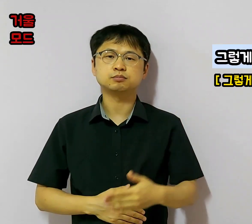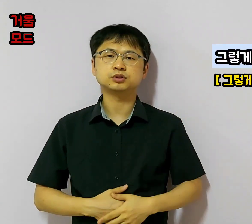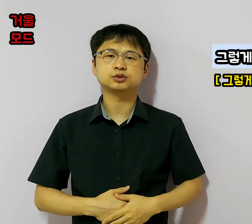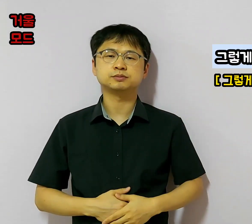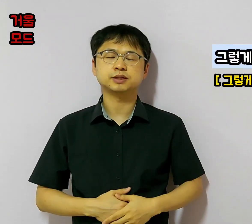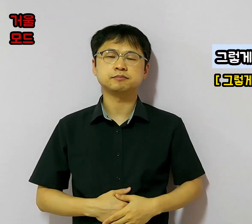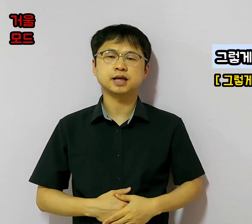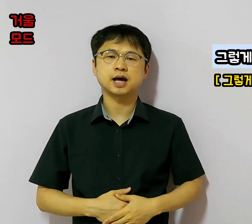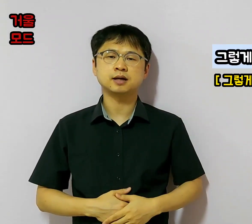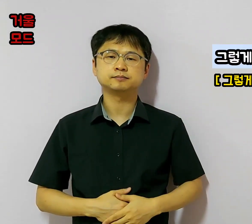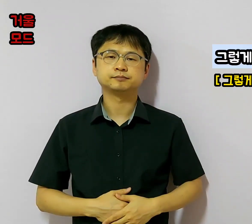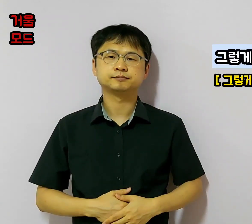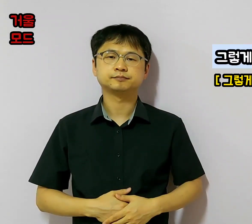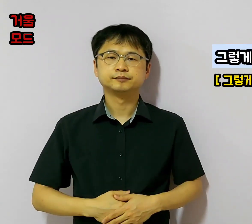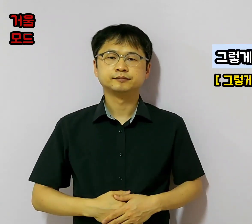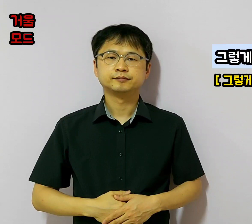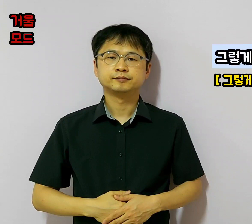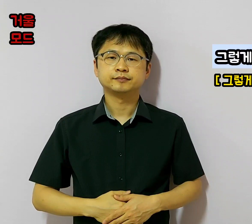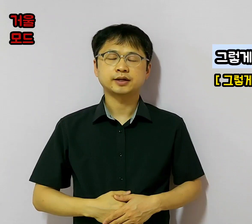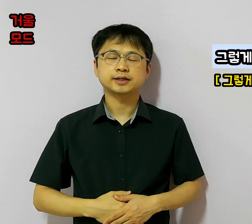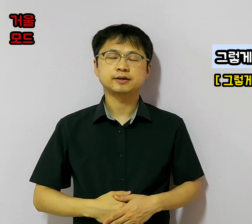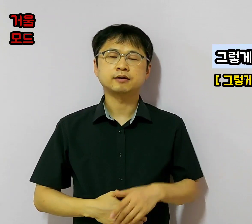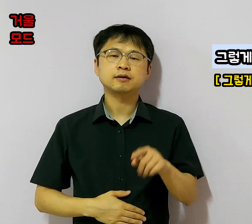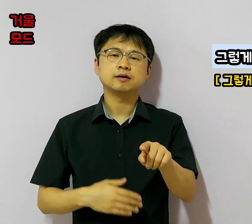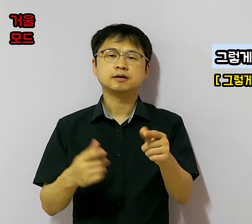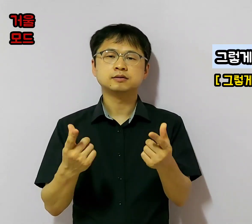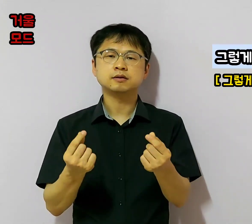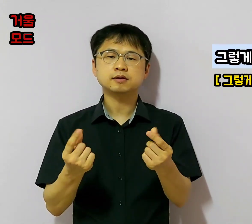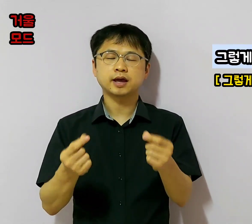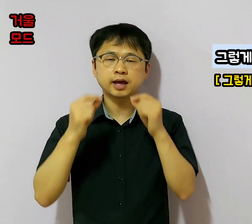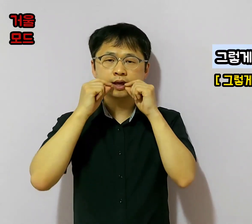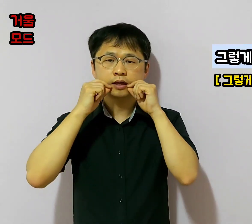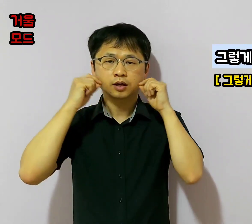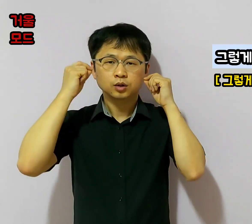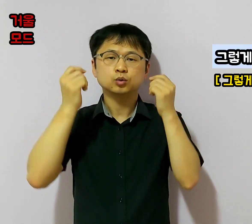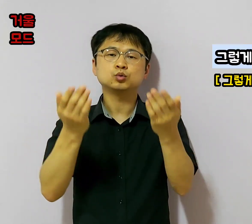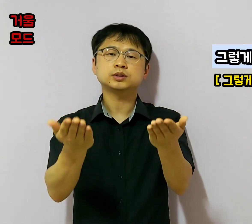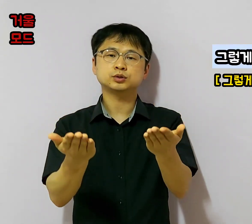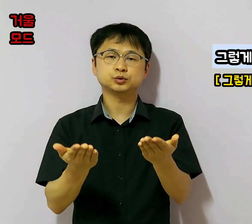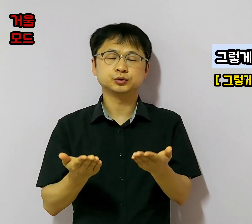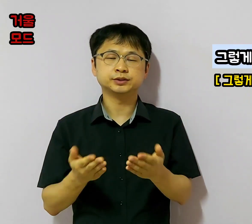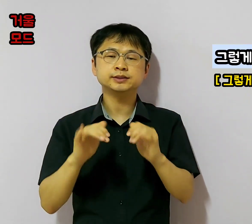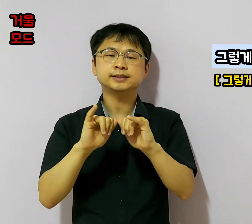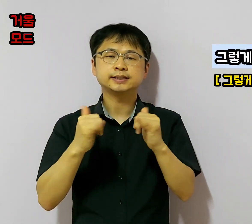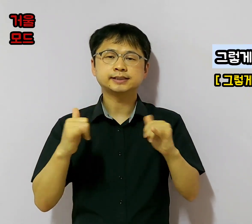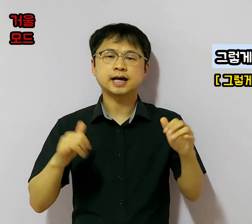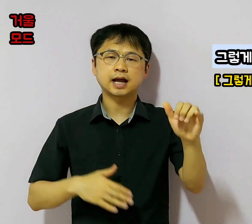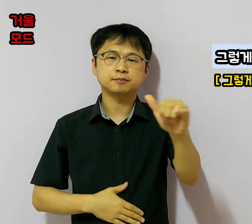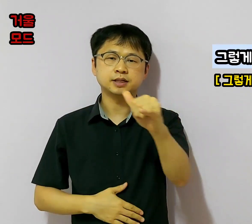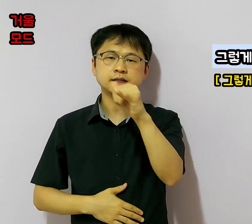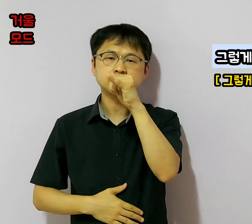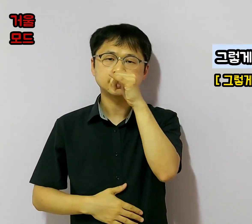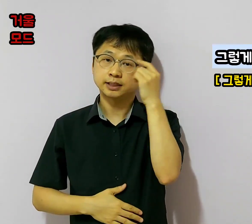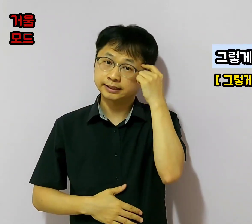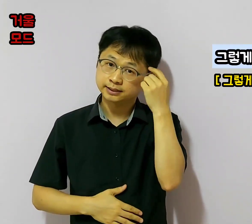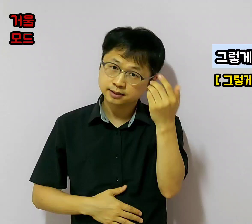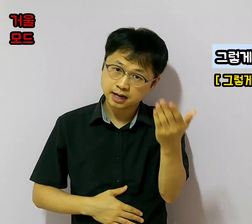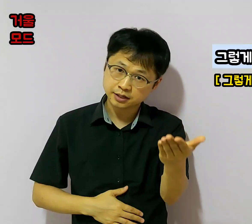질문을 뒤에 붙여주시면 됩니다. 네, 그래서 그렇게 웃어주는 사람이